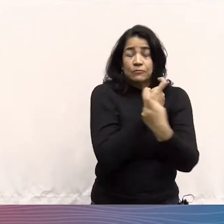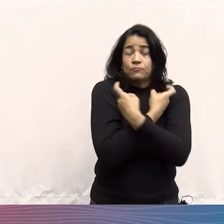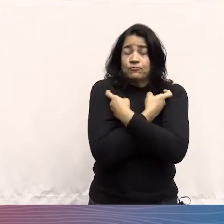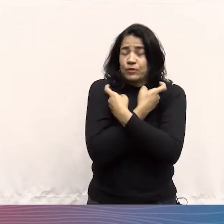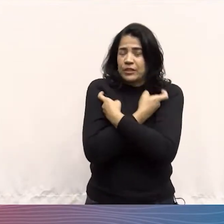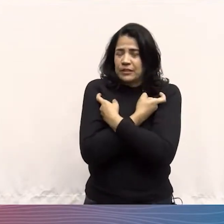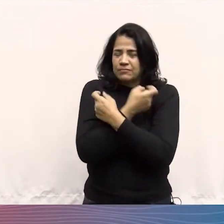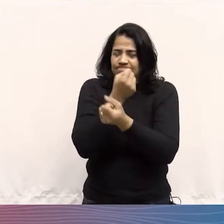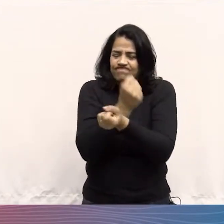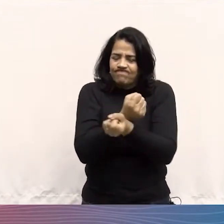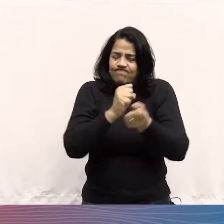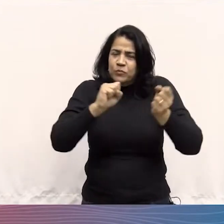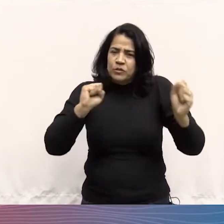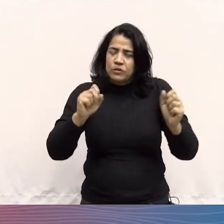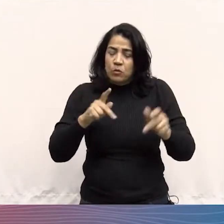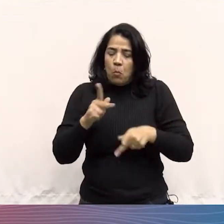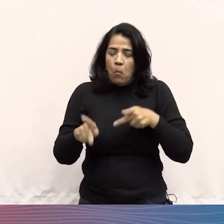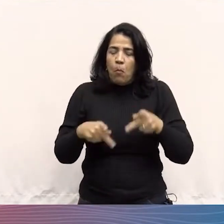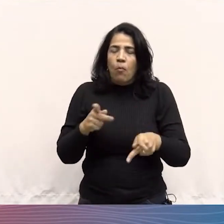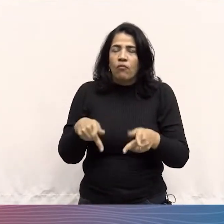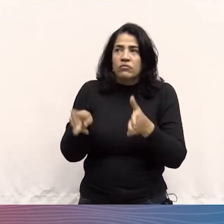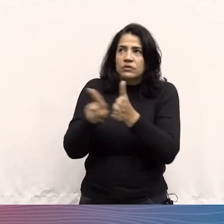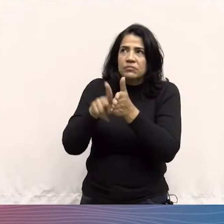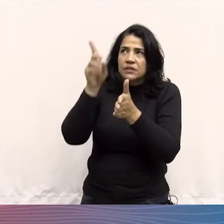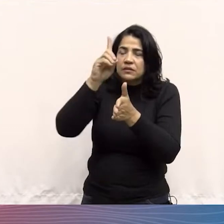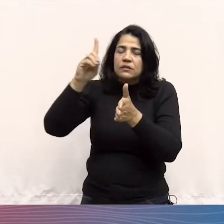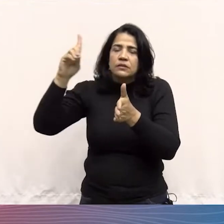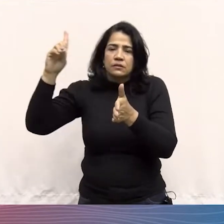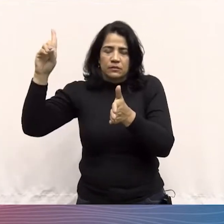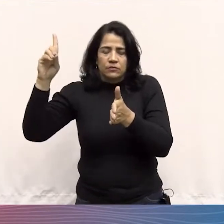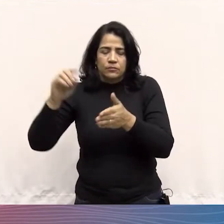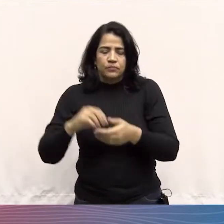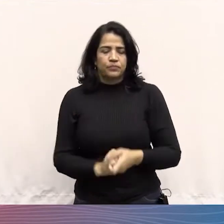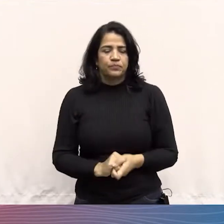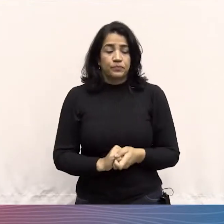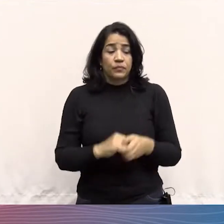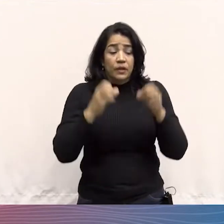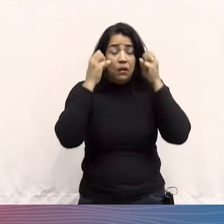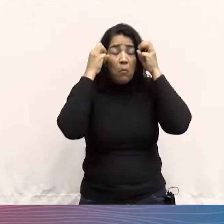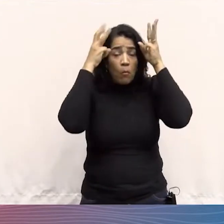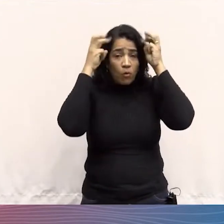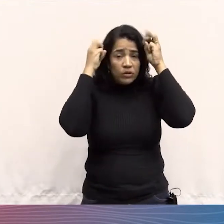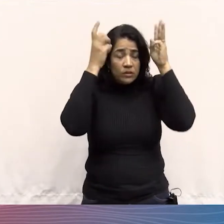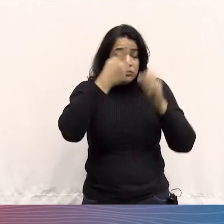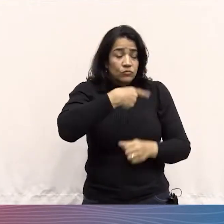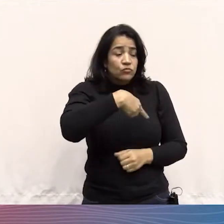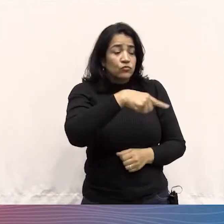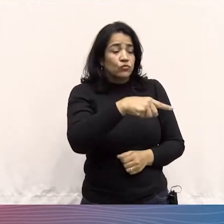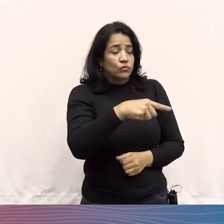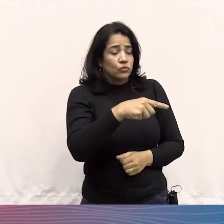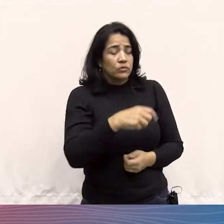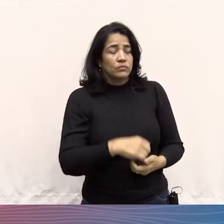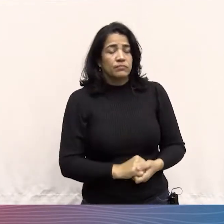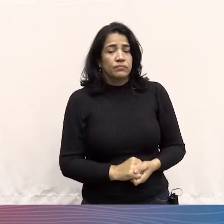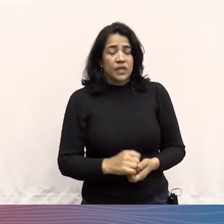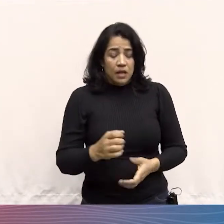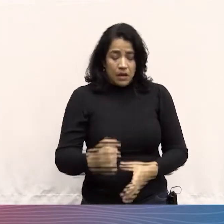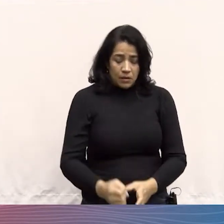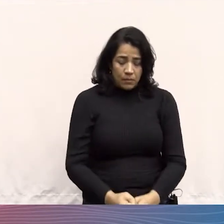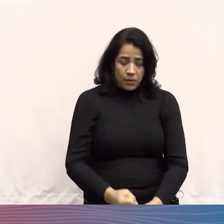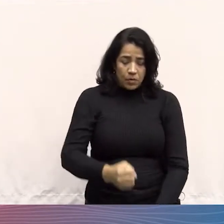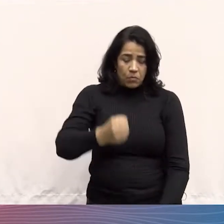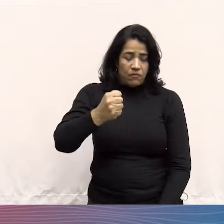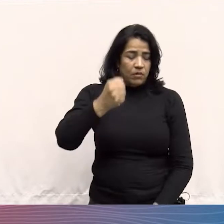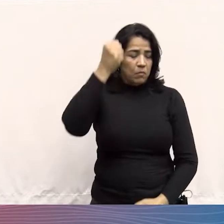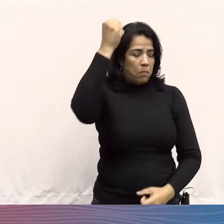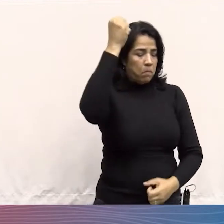praga, então Arão pegou a vara, todos os rios de Egito virou sangue. E